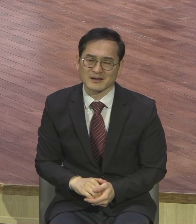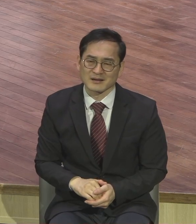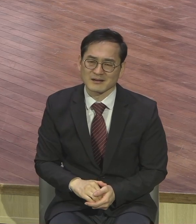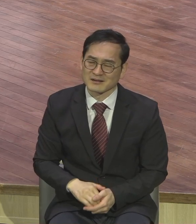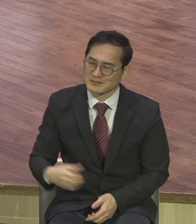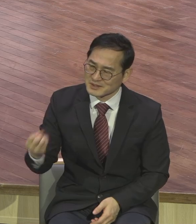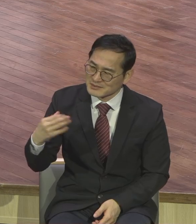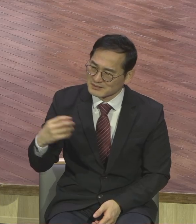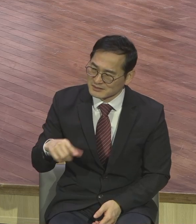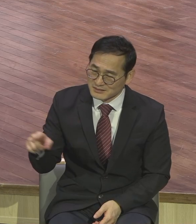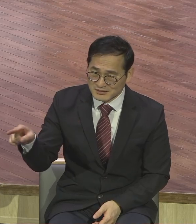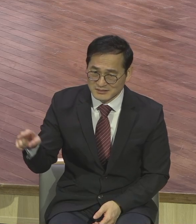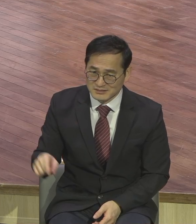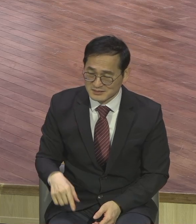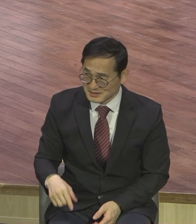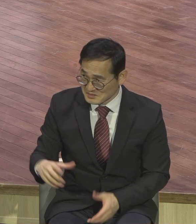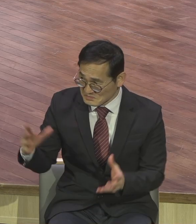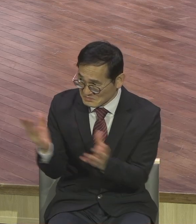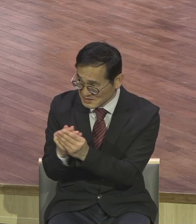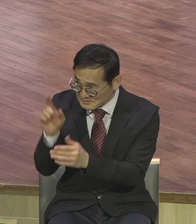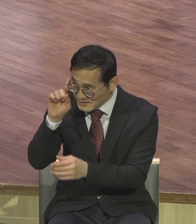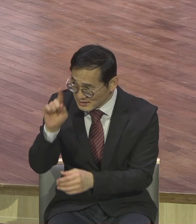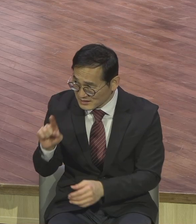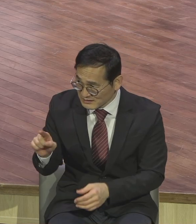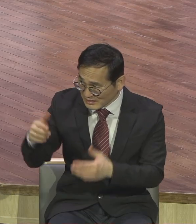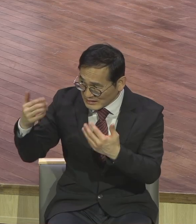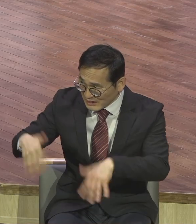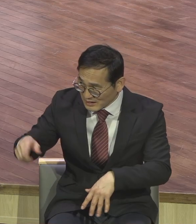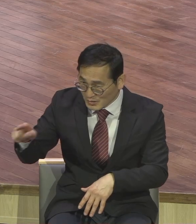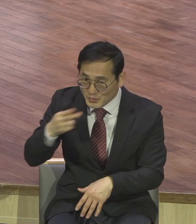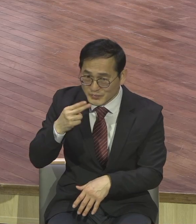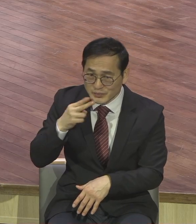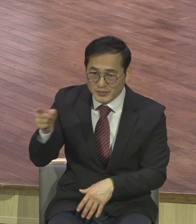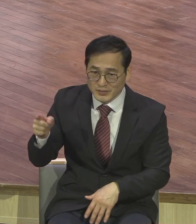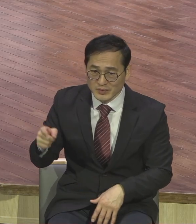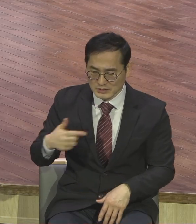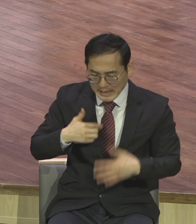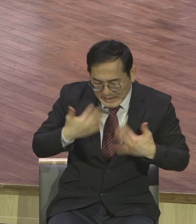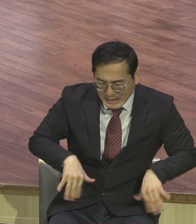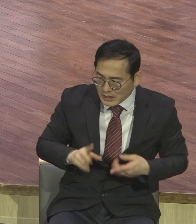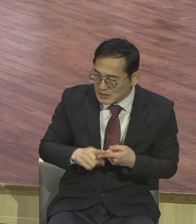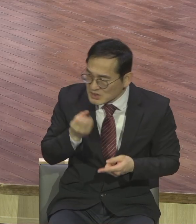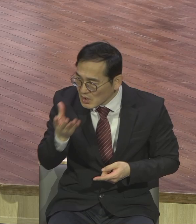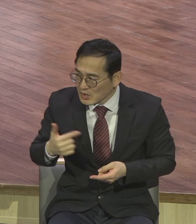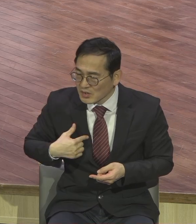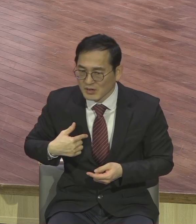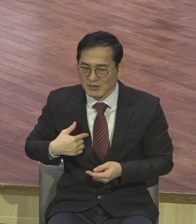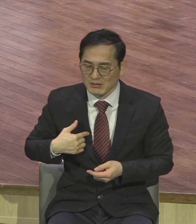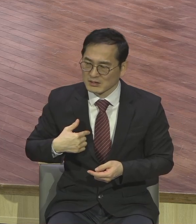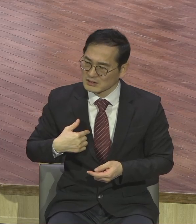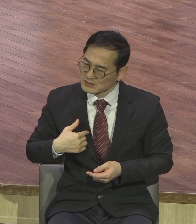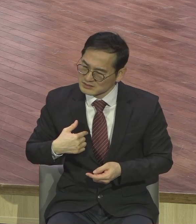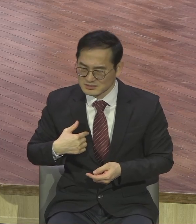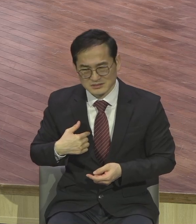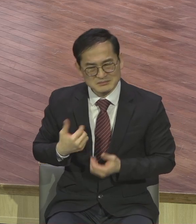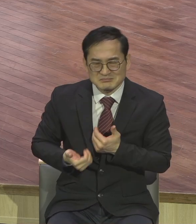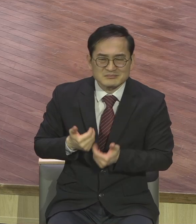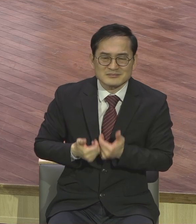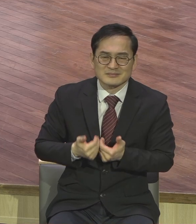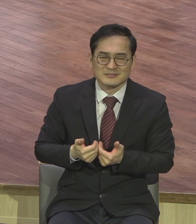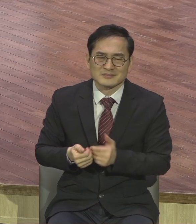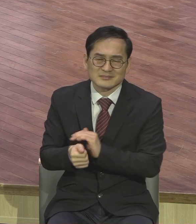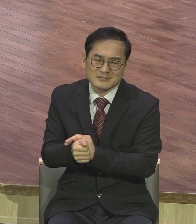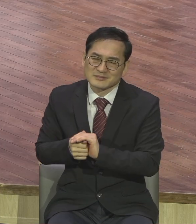그러니까 완벽해서는 안 됩니다. 나의 연약함을 간증하면서 바울도 간증하는데 그렇죠.